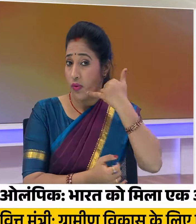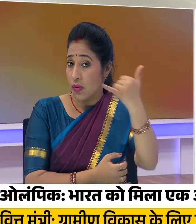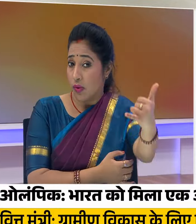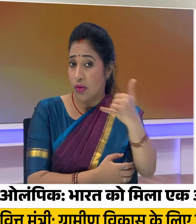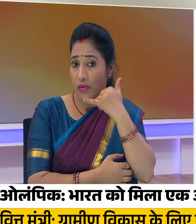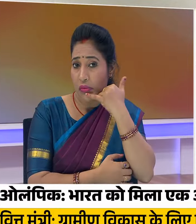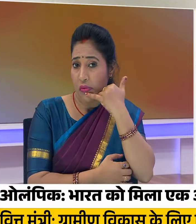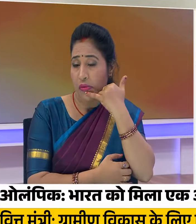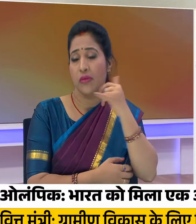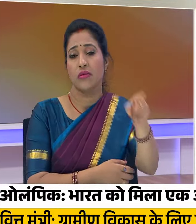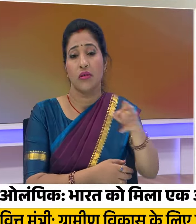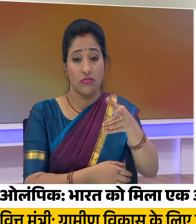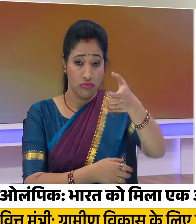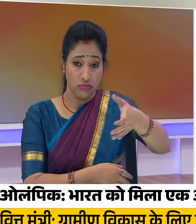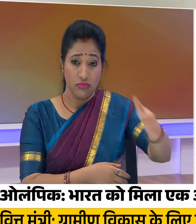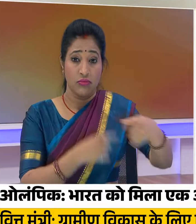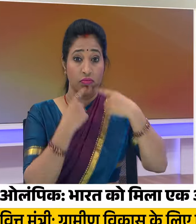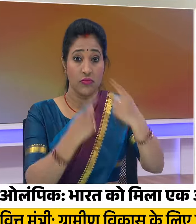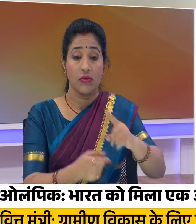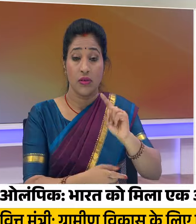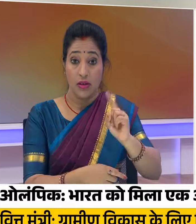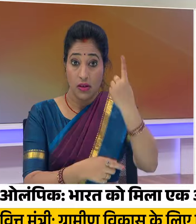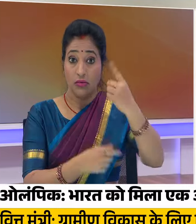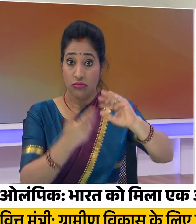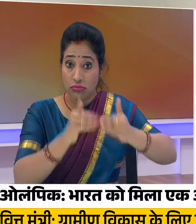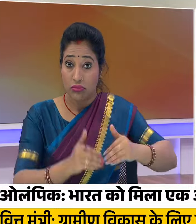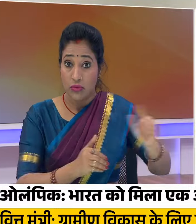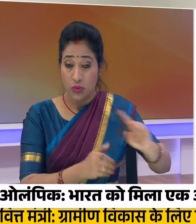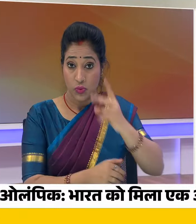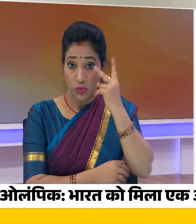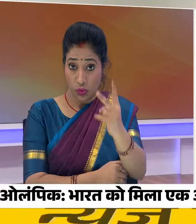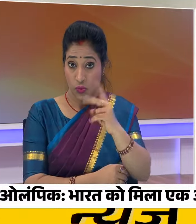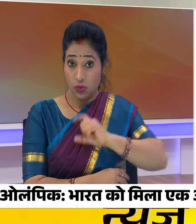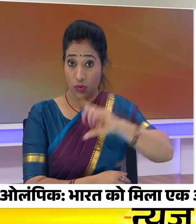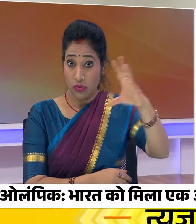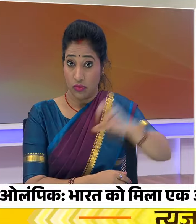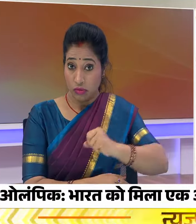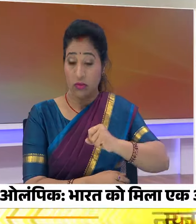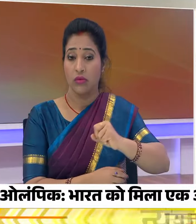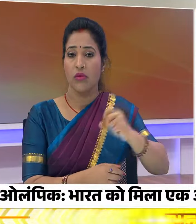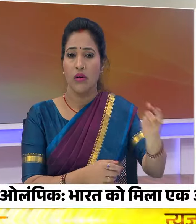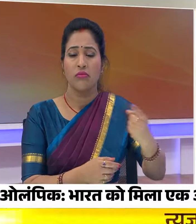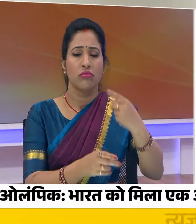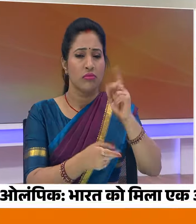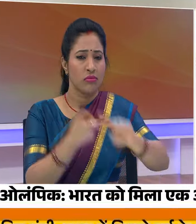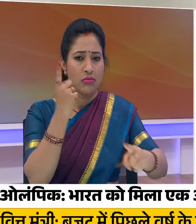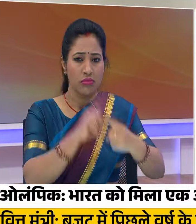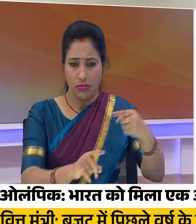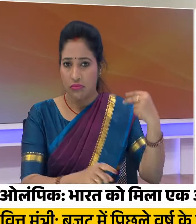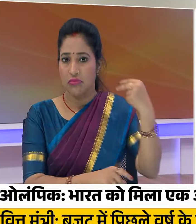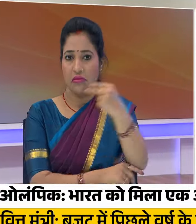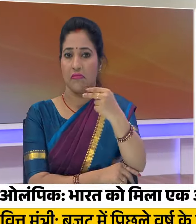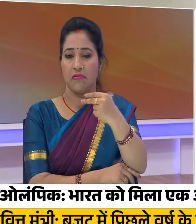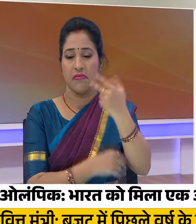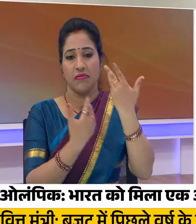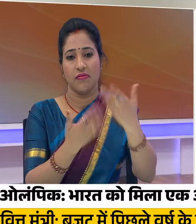करके दी बधाई। एक ही ओलंपिक में 2 पदक जीतकर रचा मनु ने इतिहास।